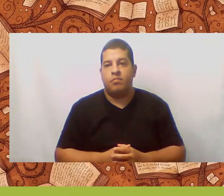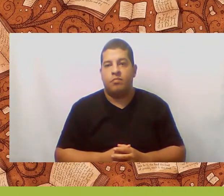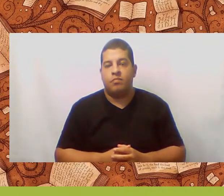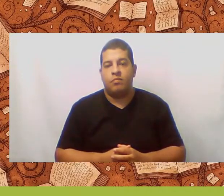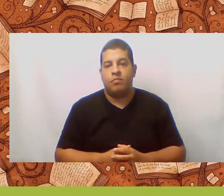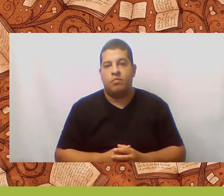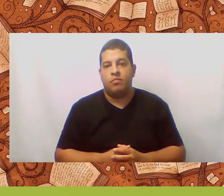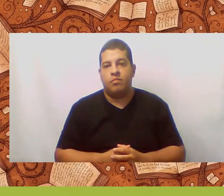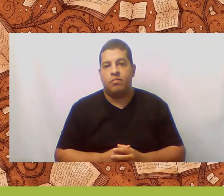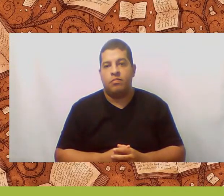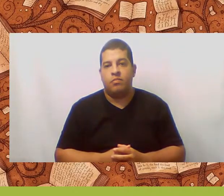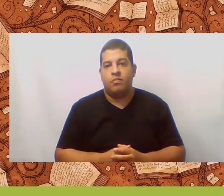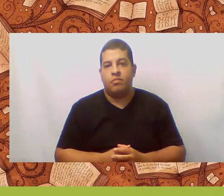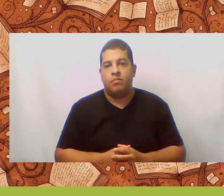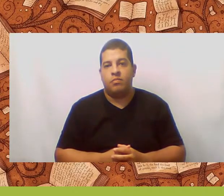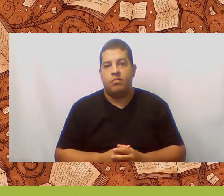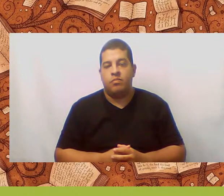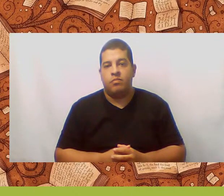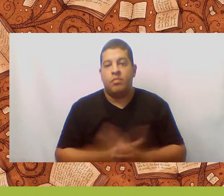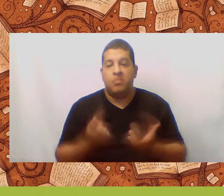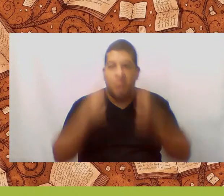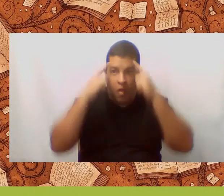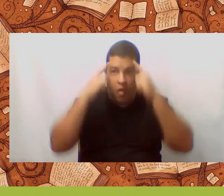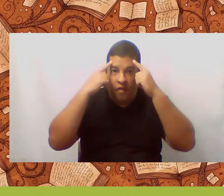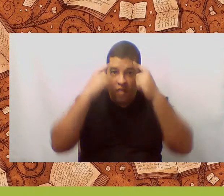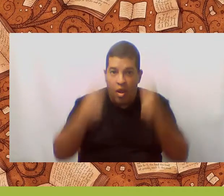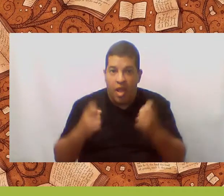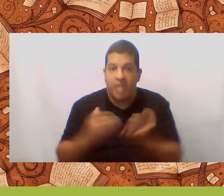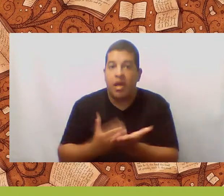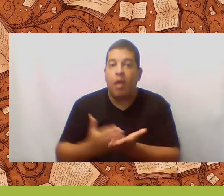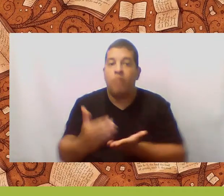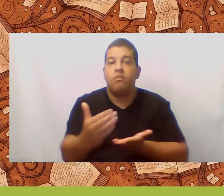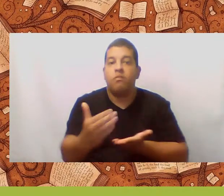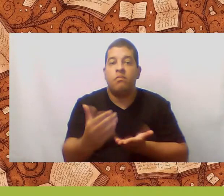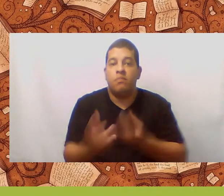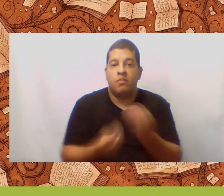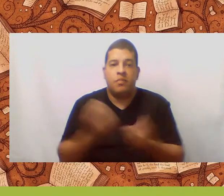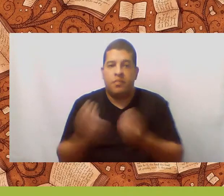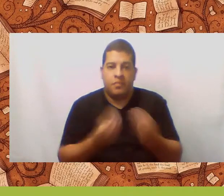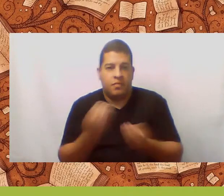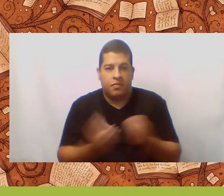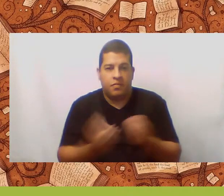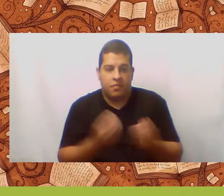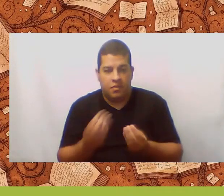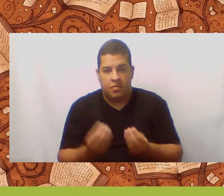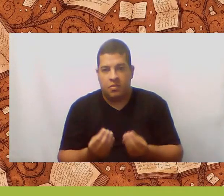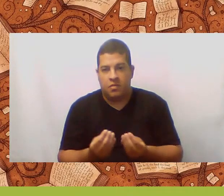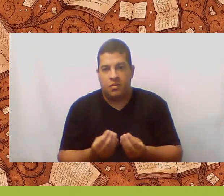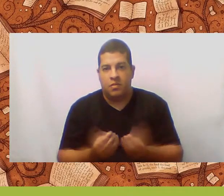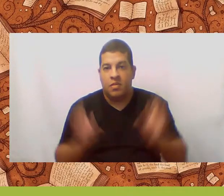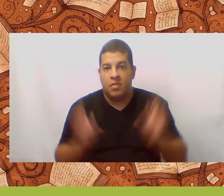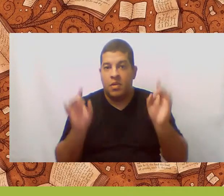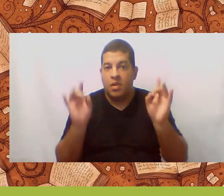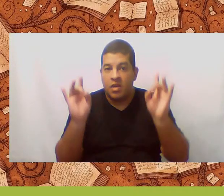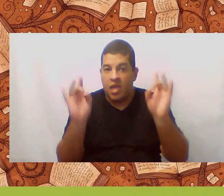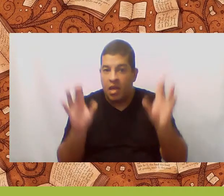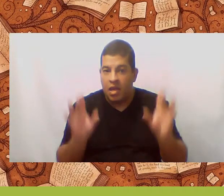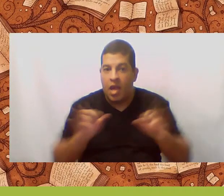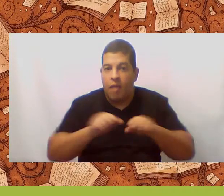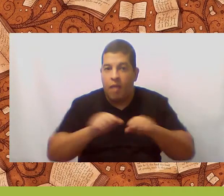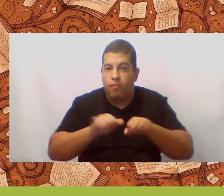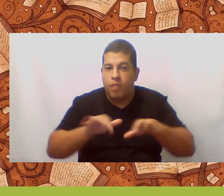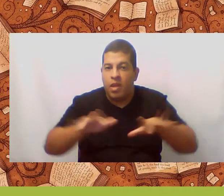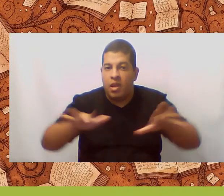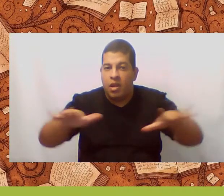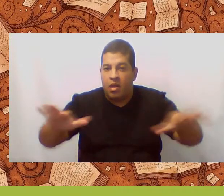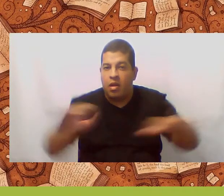O ponto inicial dessa violência, né, é que se destacou nessa pandemia, né,